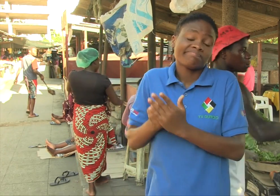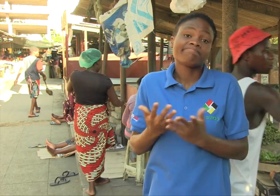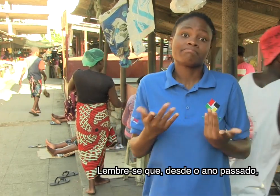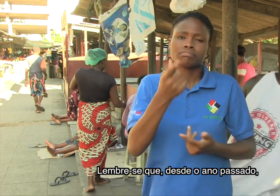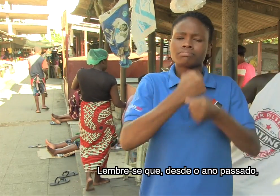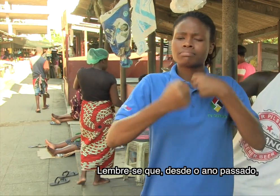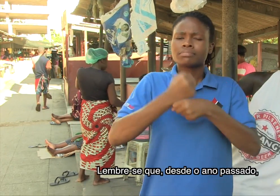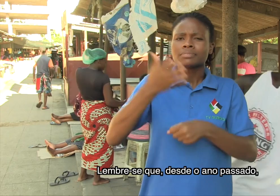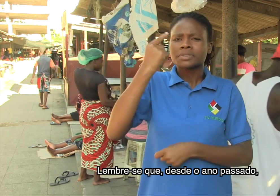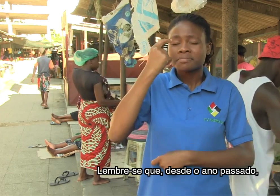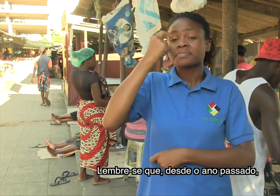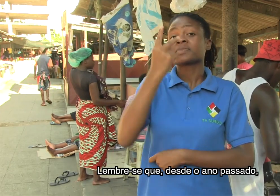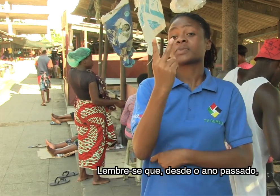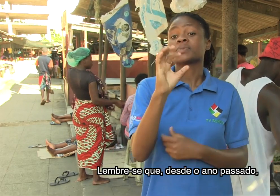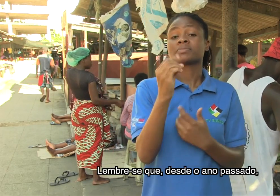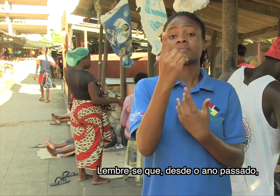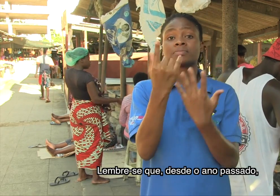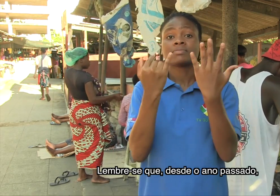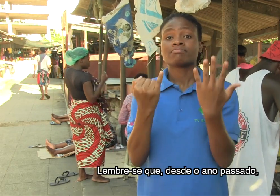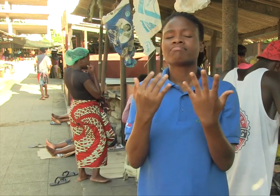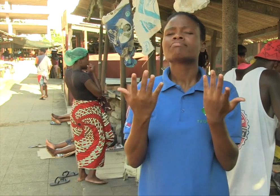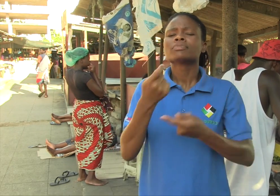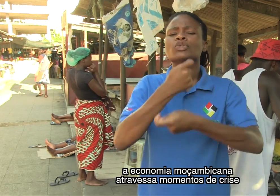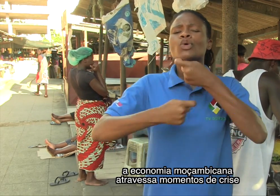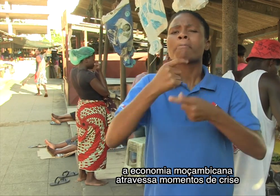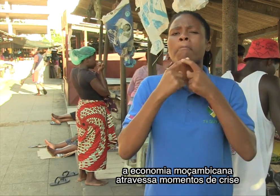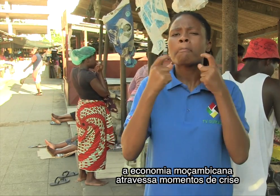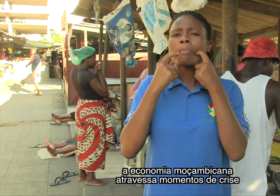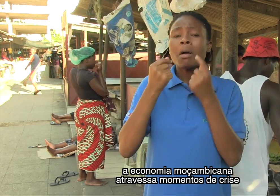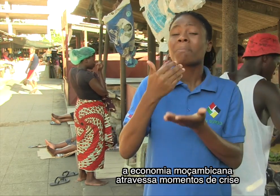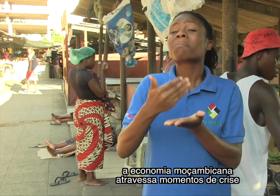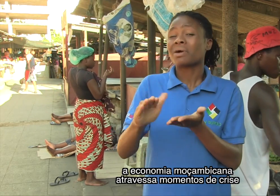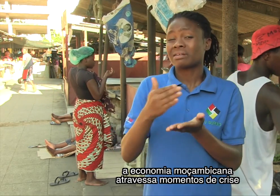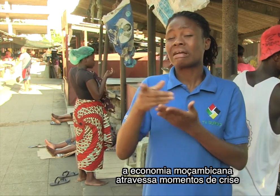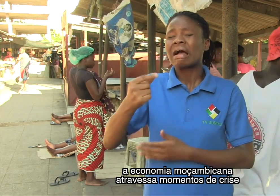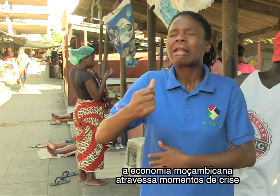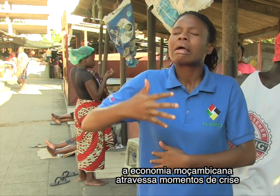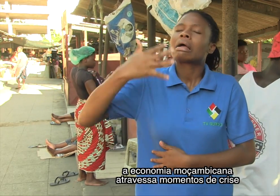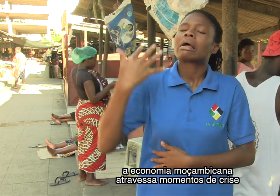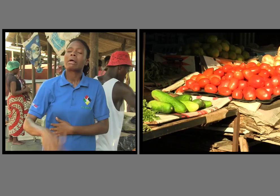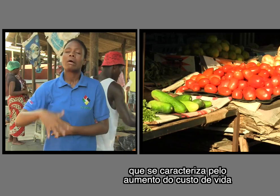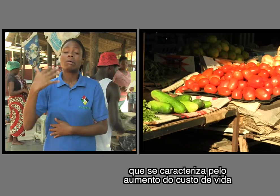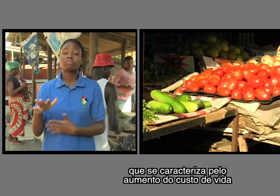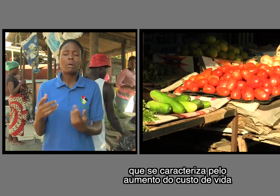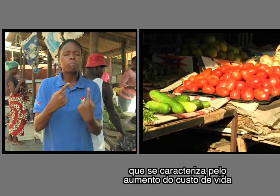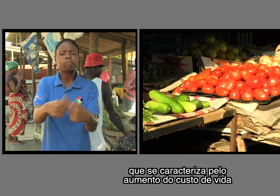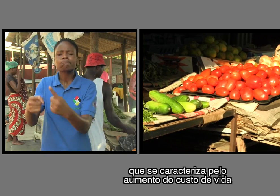Lembre-se que, desde o ano passado, a economia moçambicana atravessa momentos de crise que se caracteriza pelo